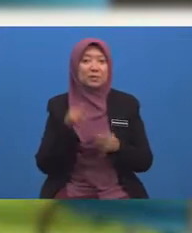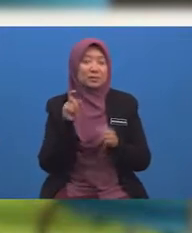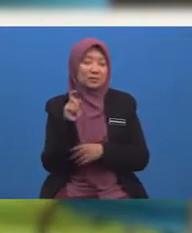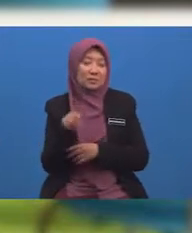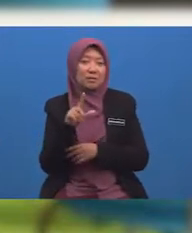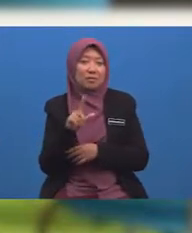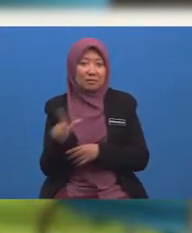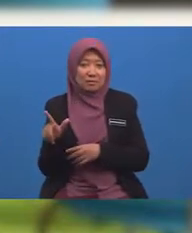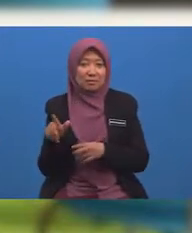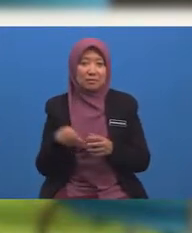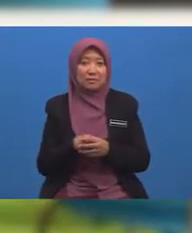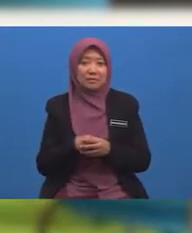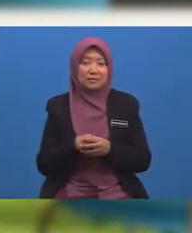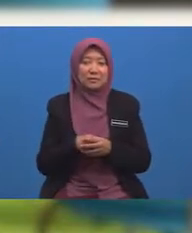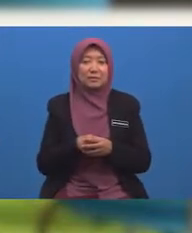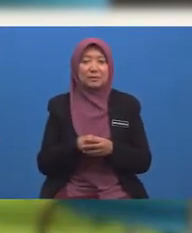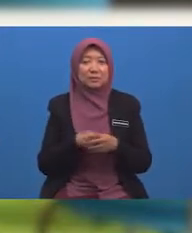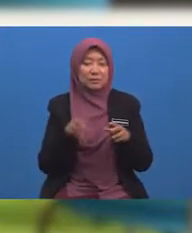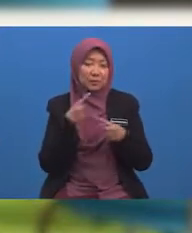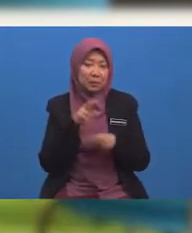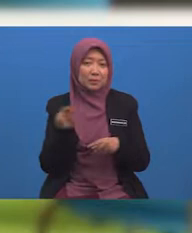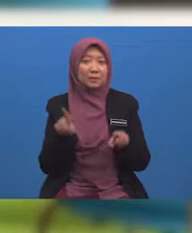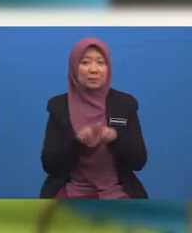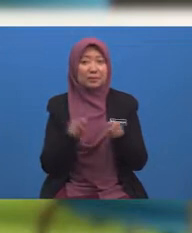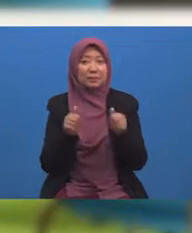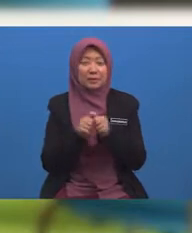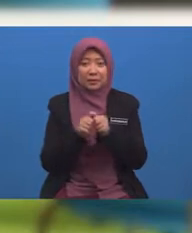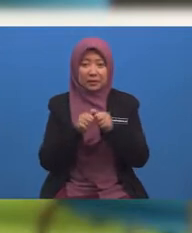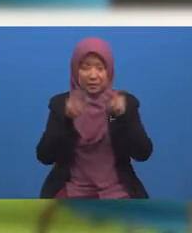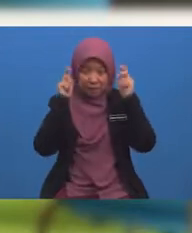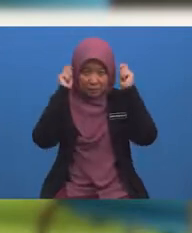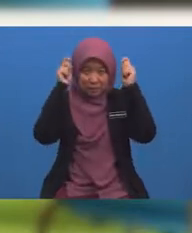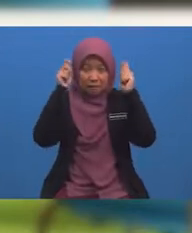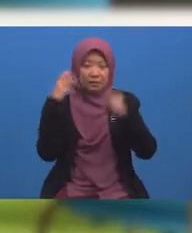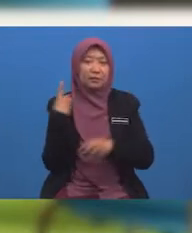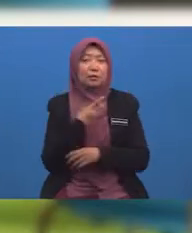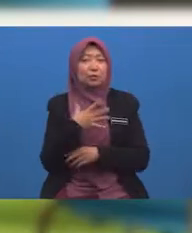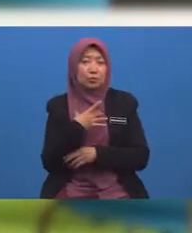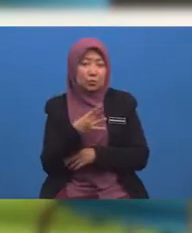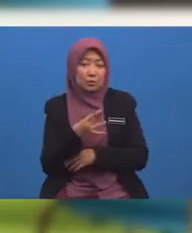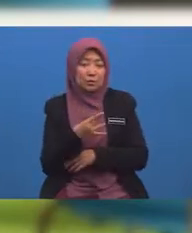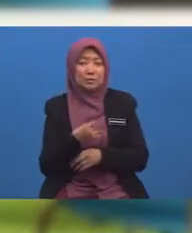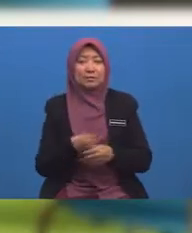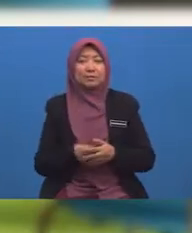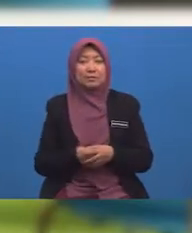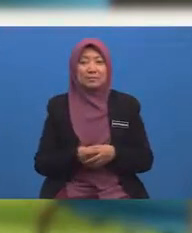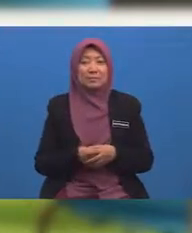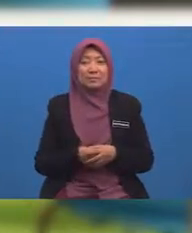tentu jawapan murid-murid sama dengan ustazah. Kita suka bila berada dalam keadaan